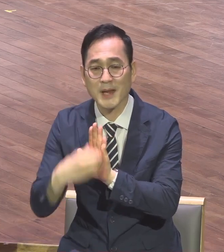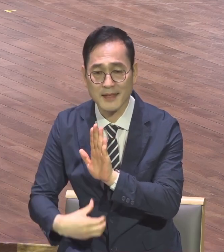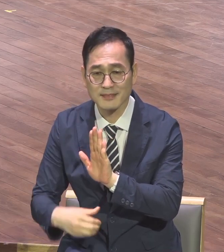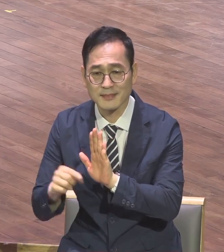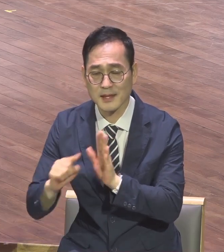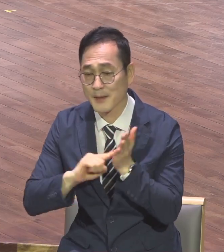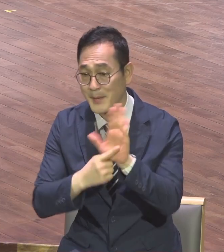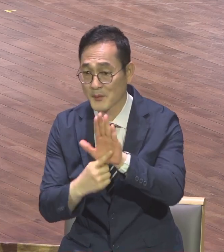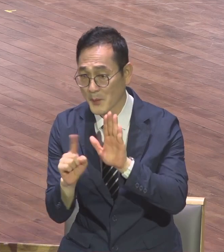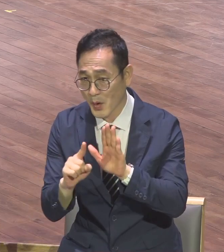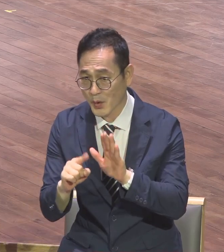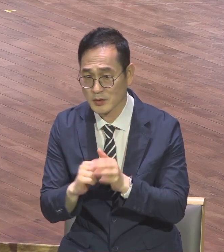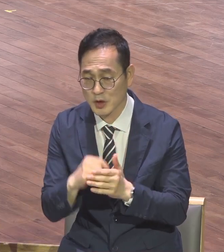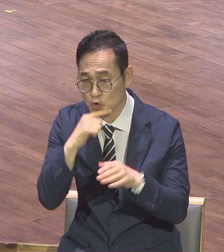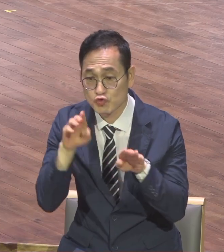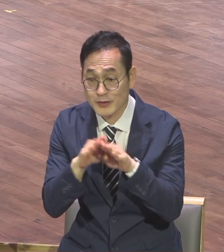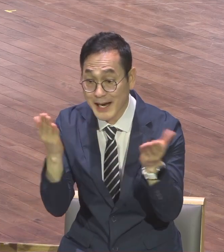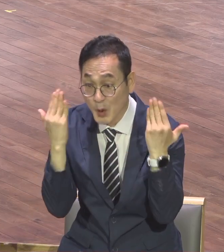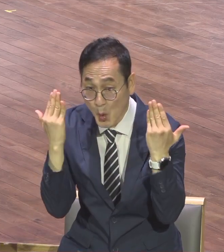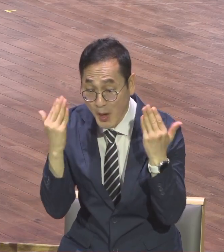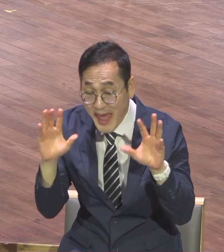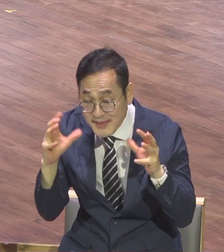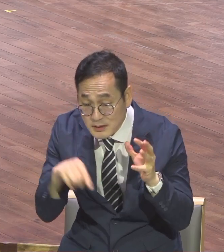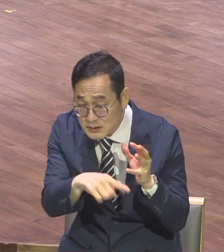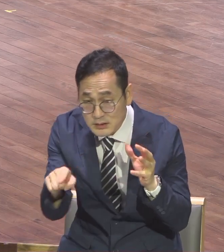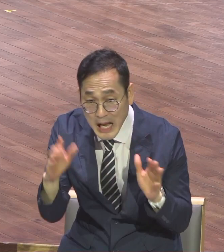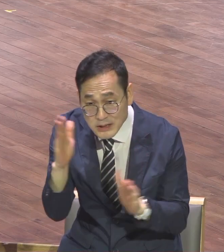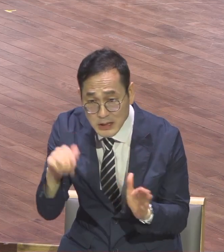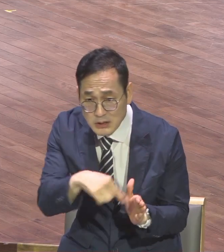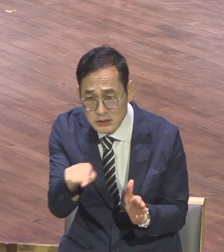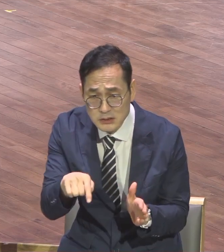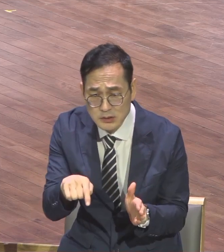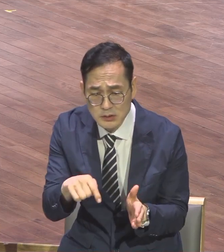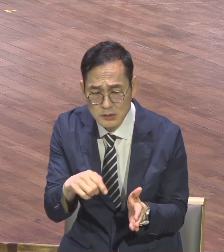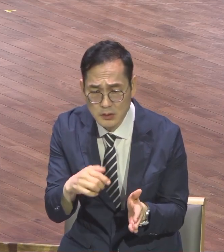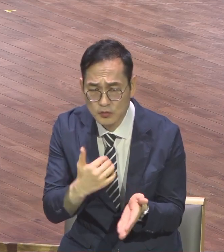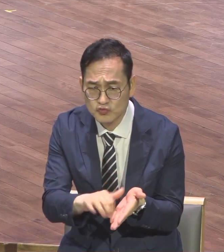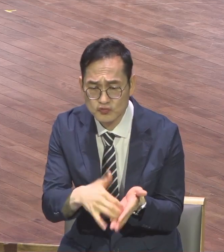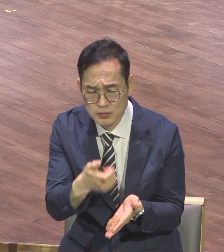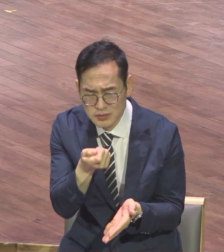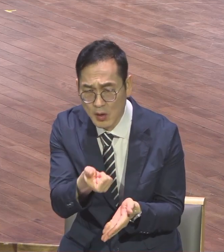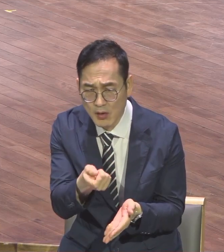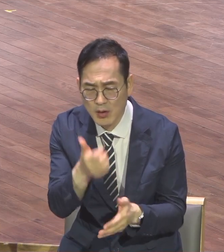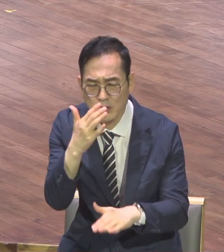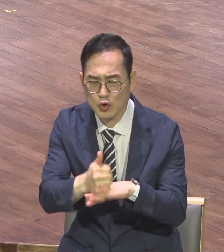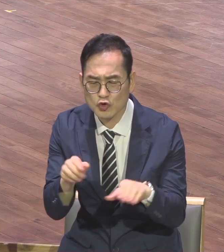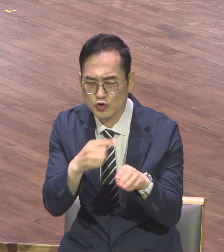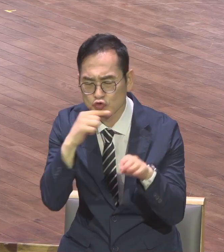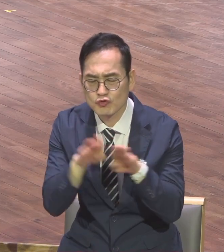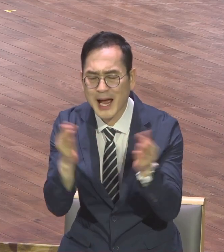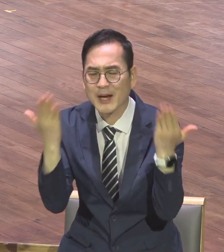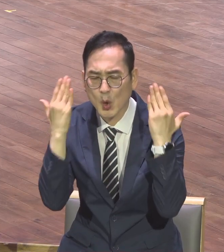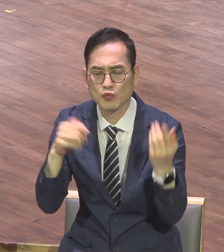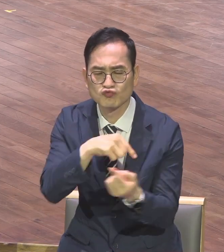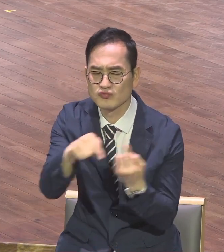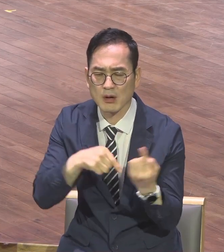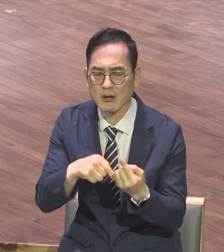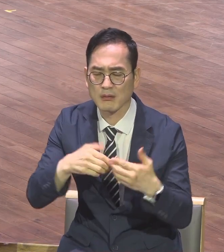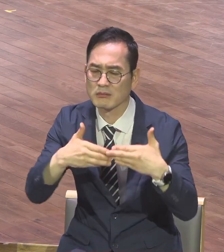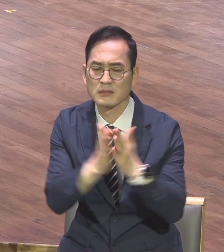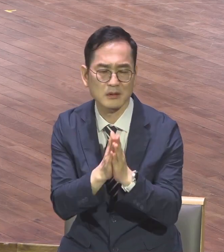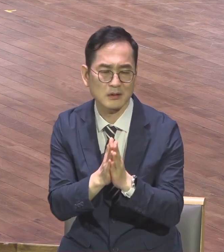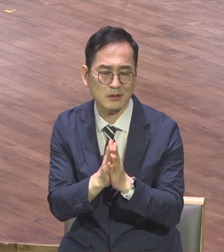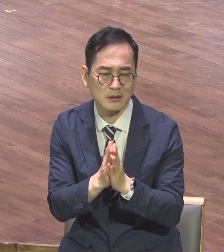했습니다. 주일학교가 없는 교회가 절반 이상이, 주일학교 자체가 없어. 이제